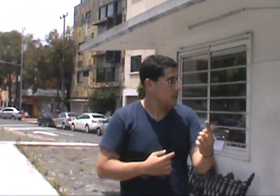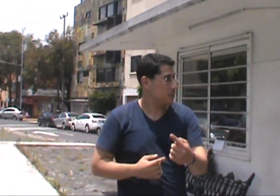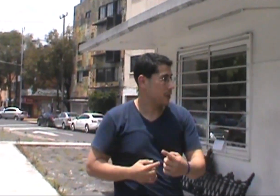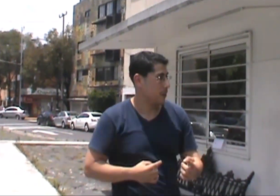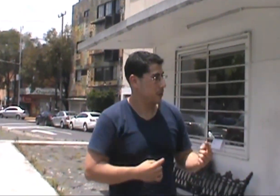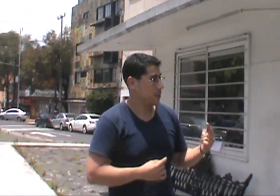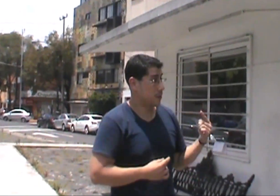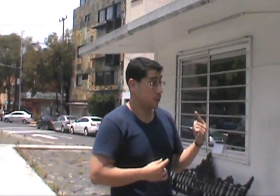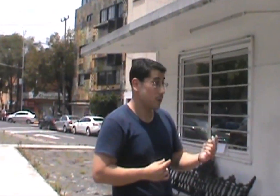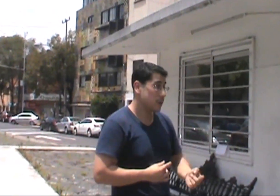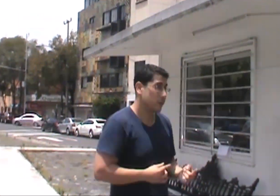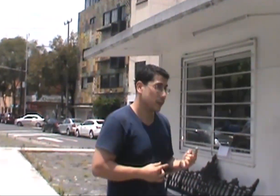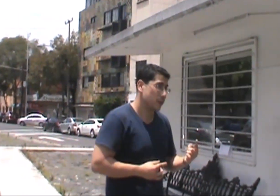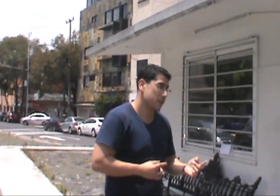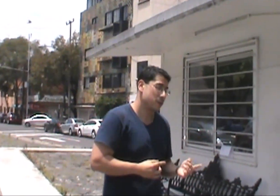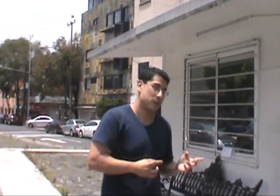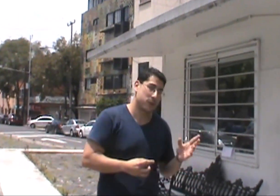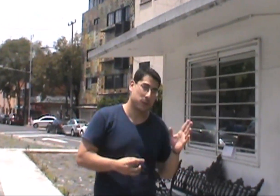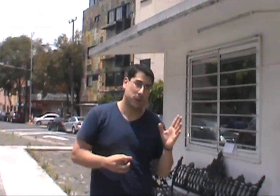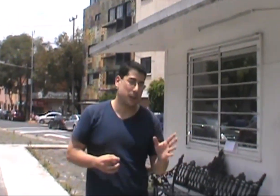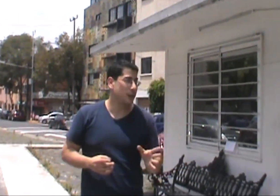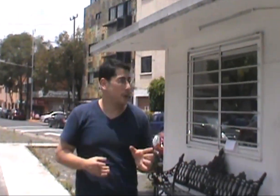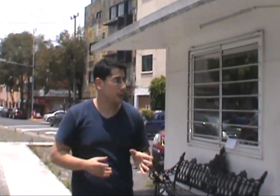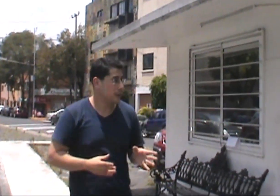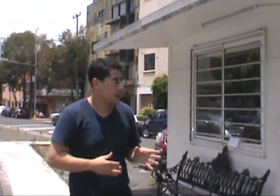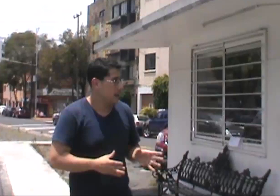visual. Cuando uno hace contacto visual con el producto delincuente,